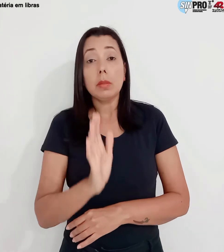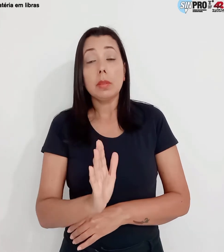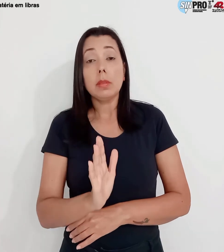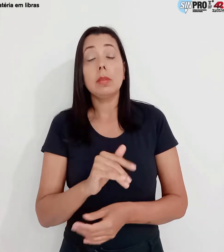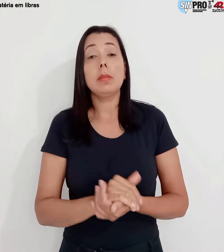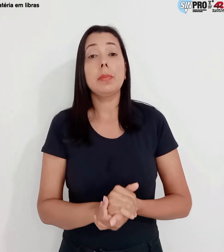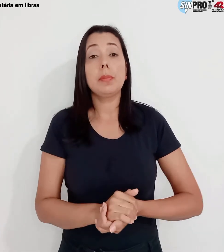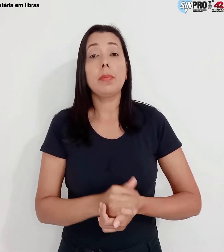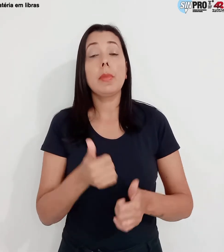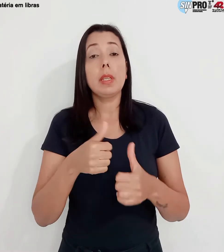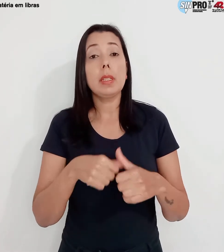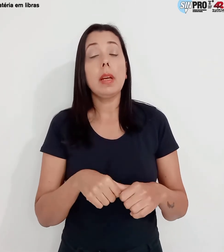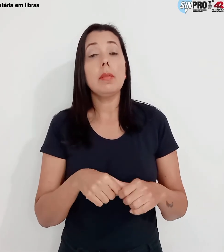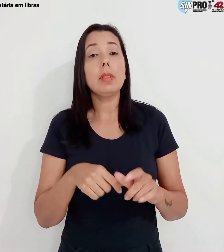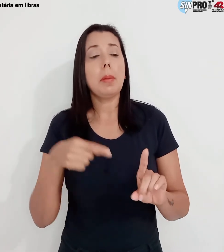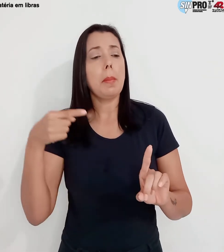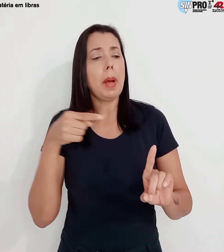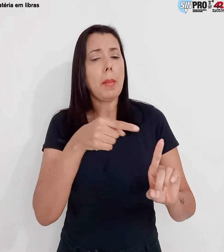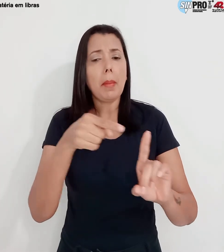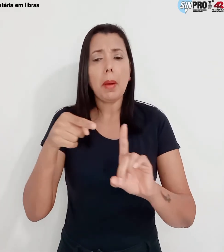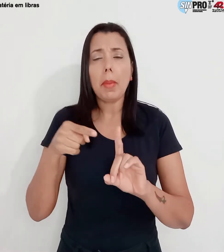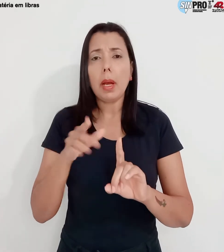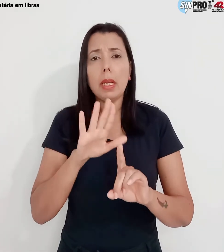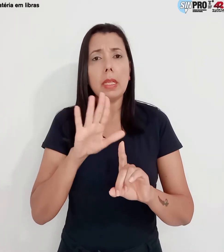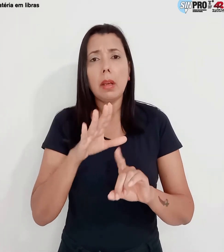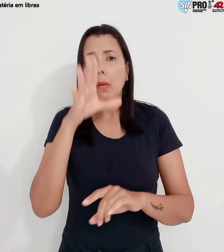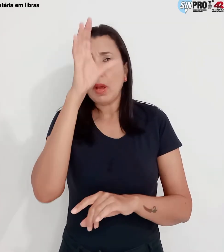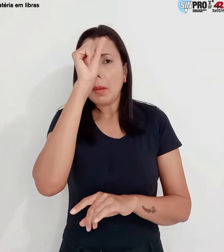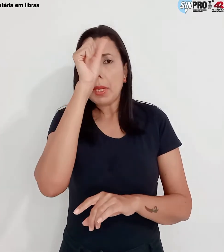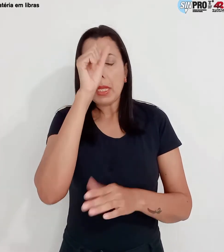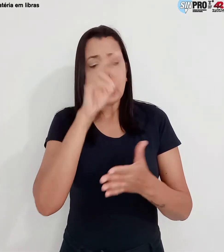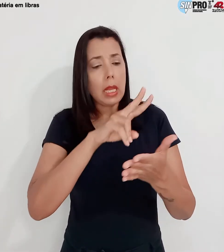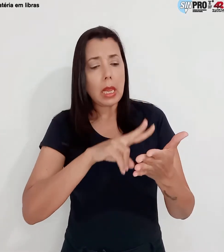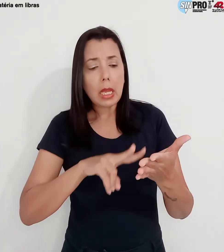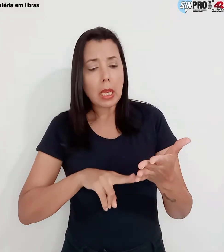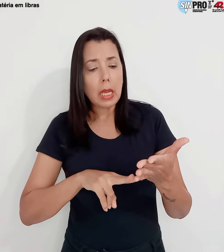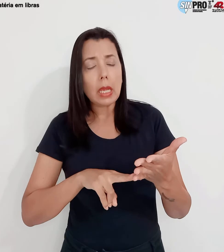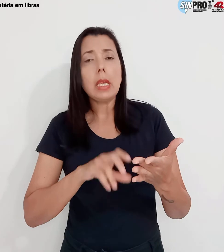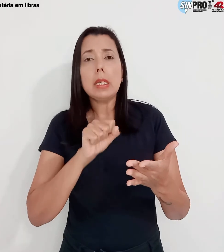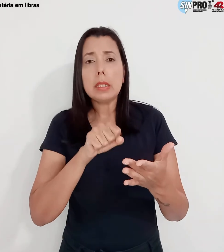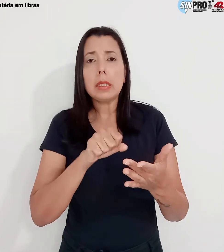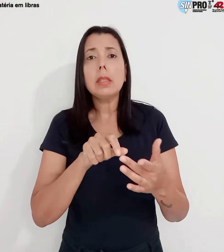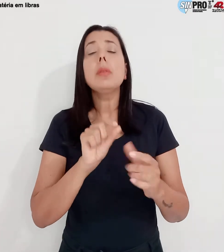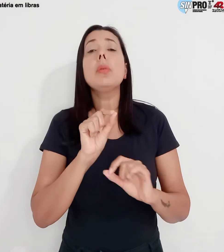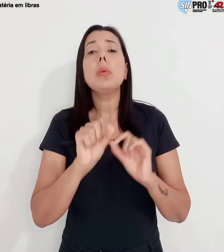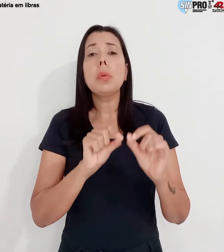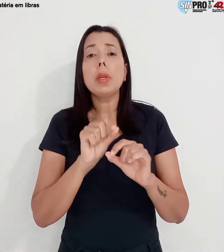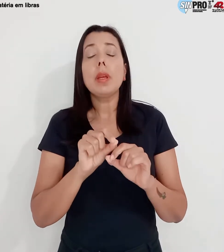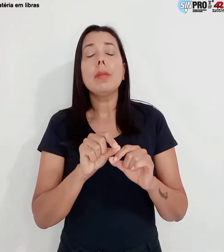Brasil estavam ameaçadas de não aprenderem a ler e considerava um